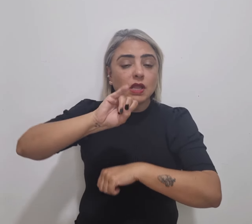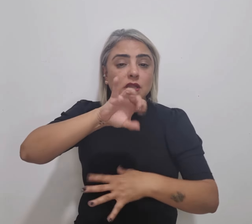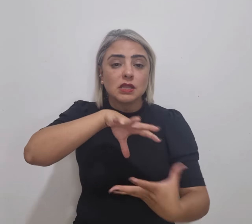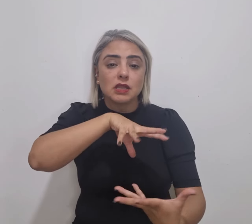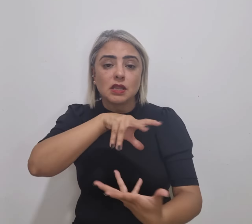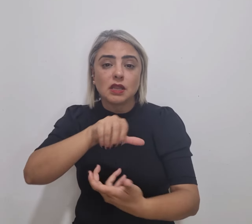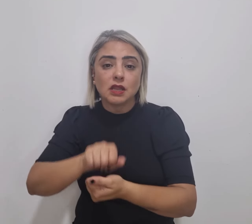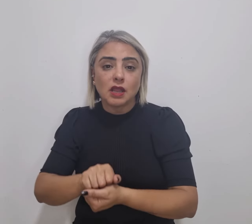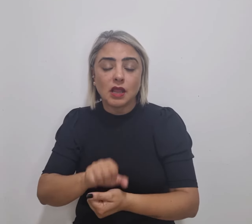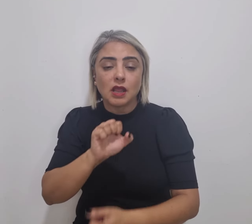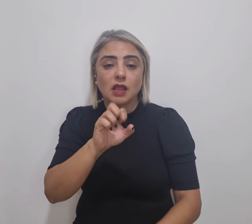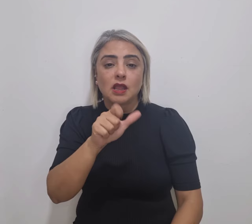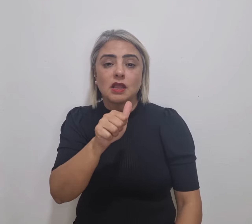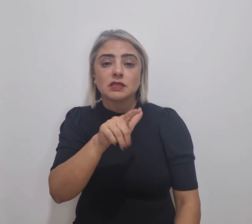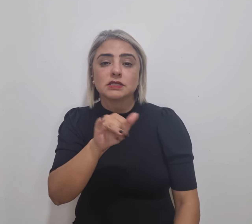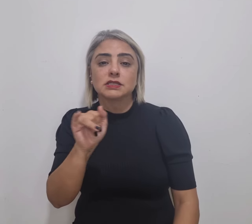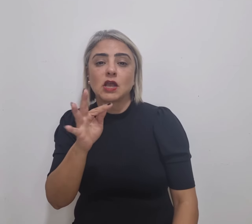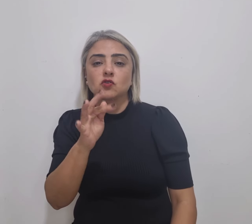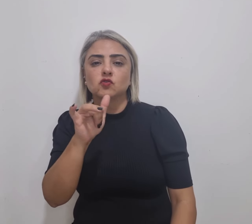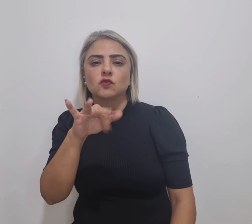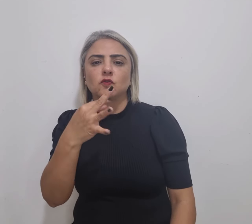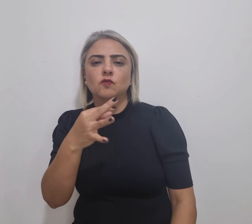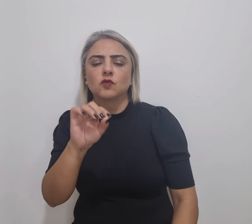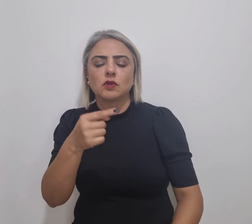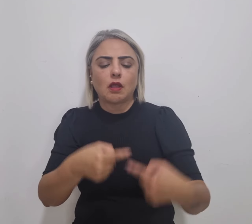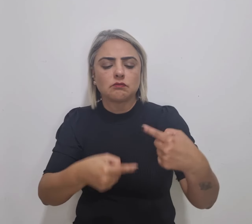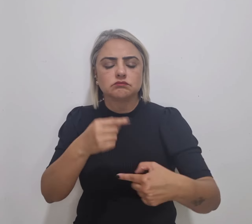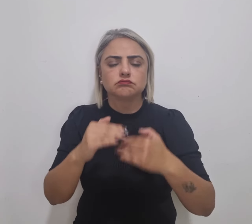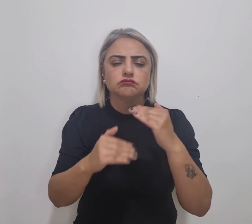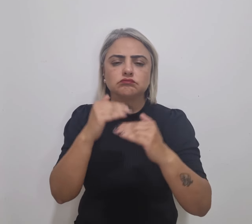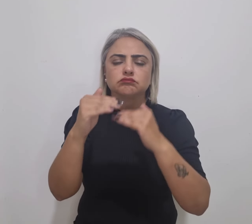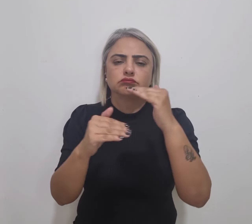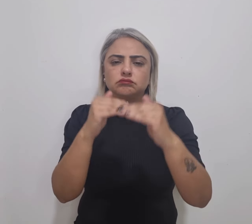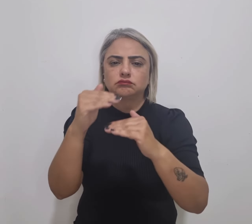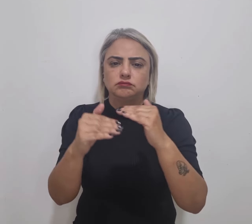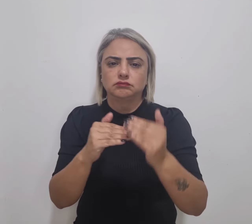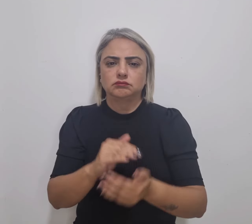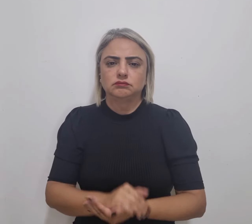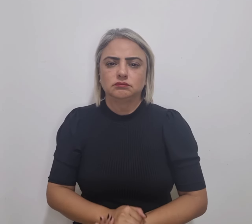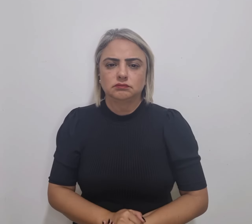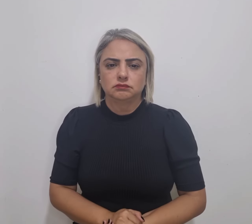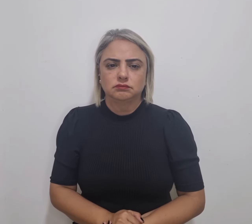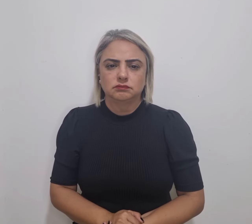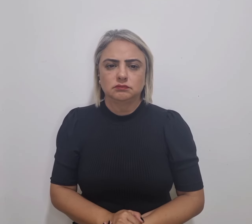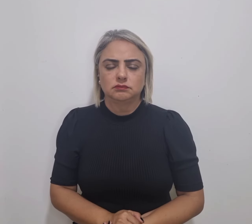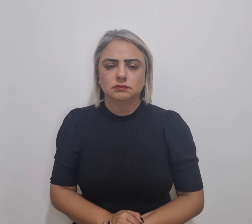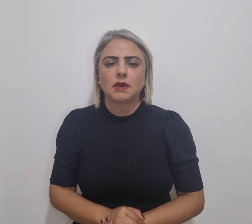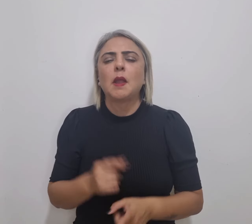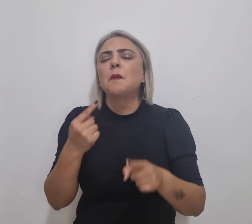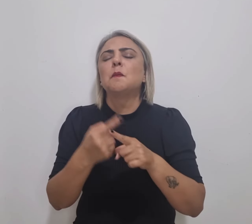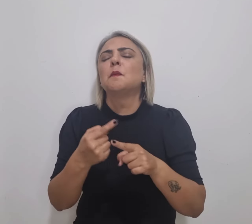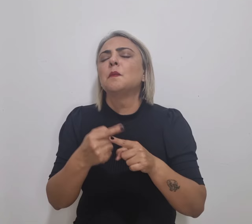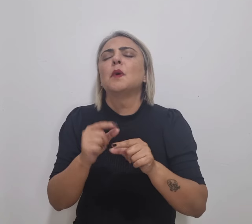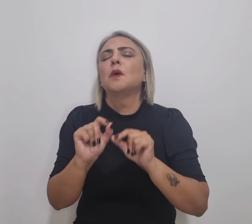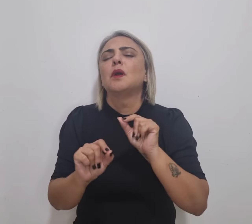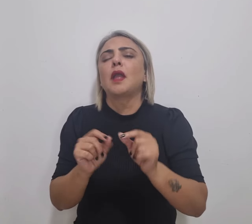Celso Furtado de Políticas para o Desenvolvimento. Por que a privatização da